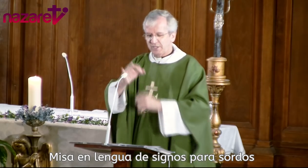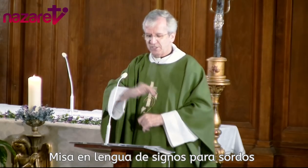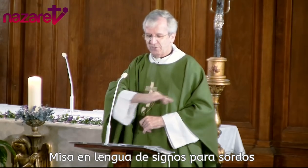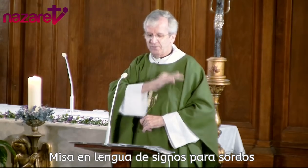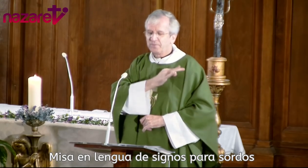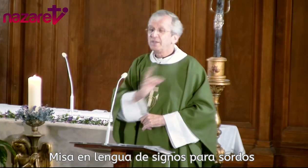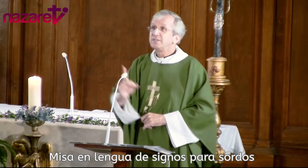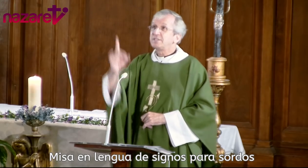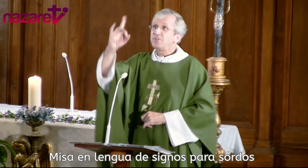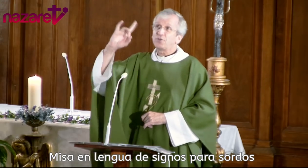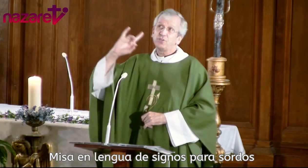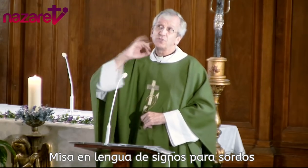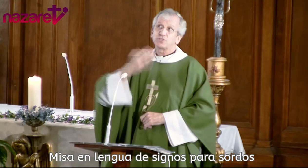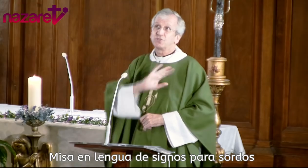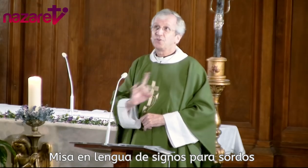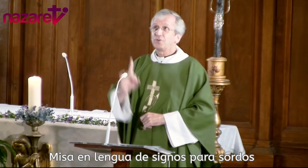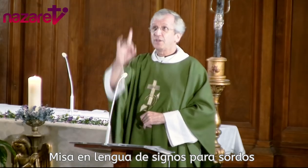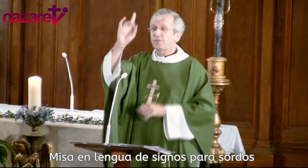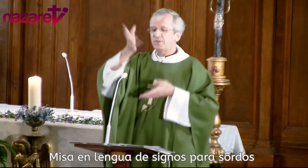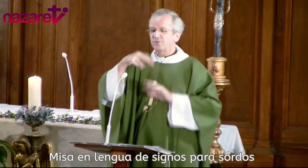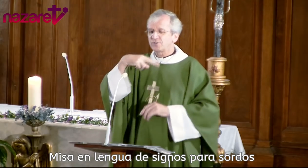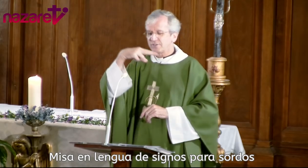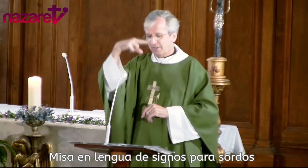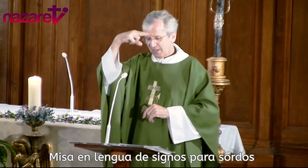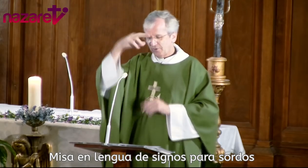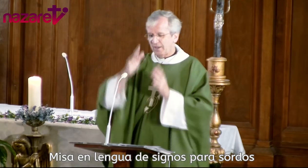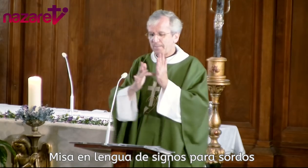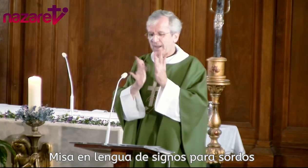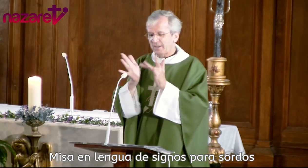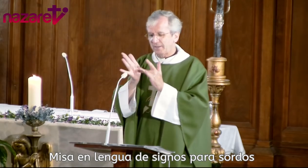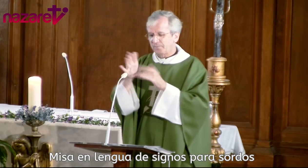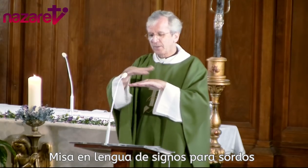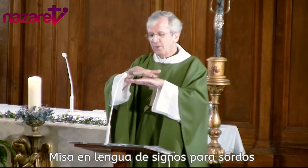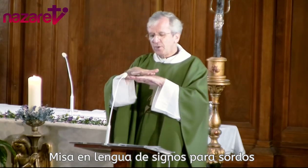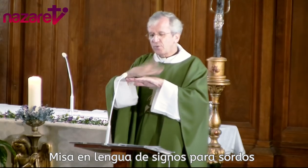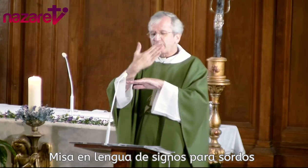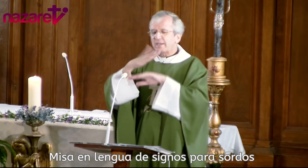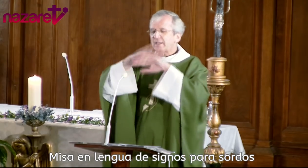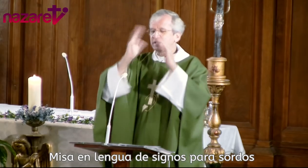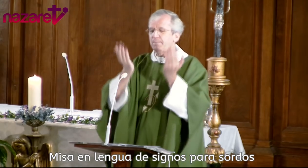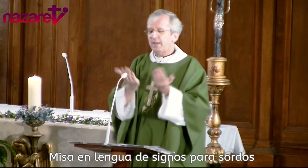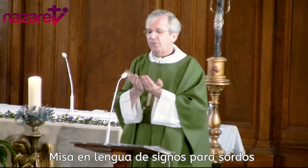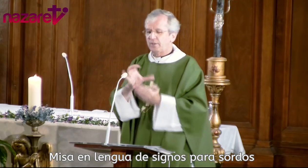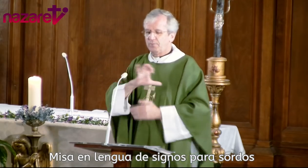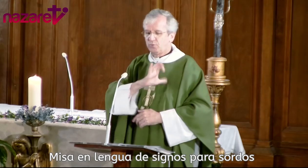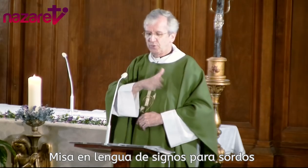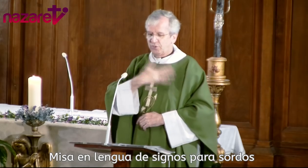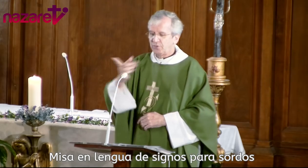Jesucristo, Señor Dios, Cordero de Dios, Hijo del Padre. Tú que quitas el pecado del mundo,